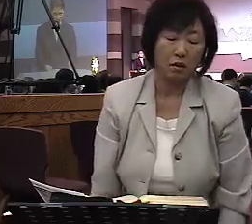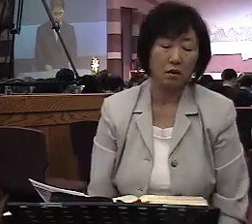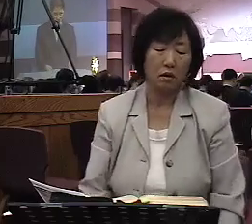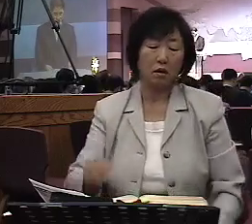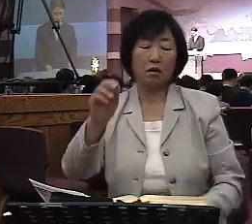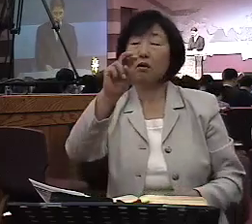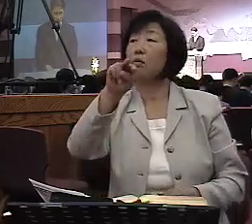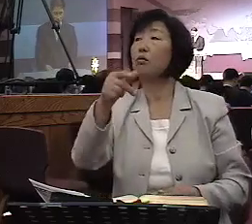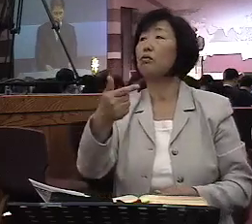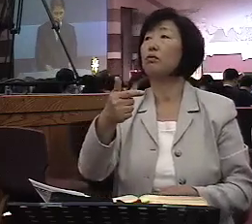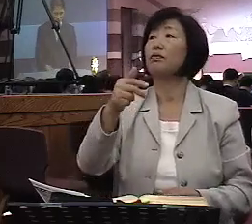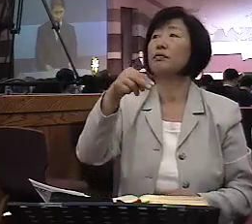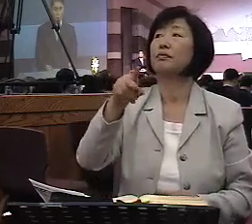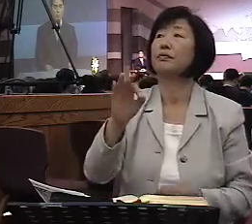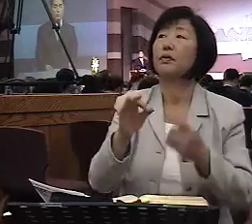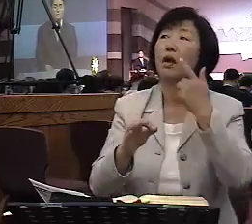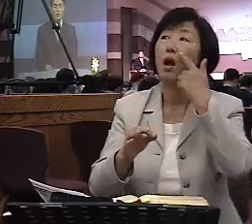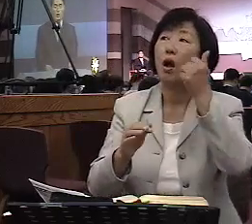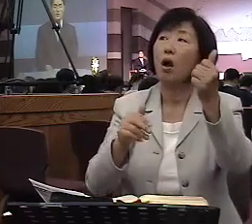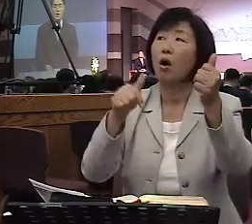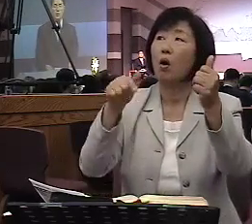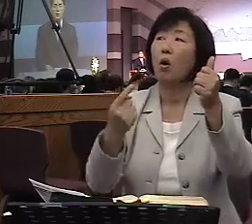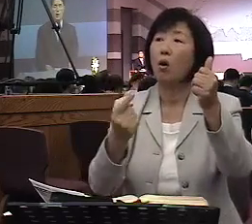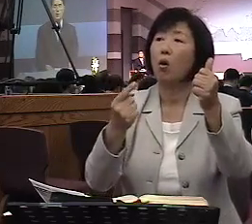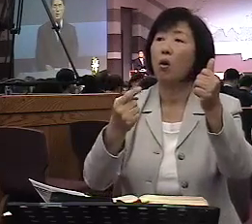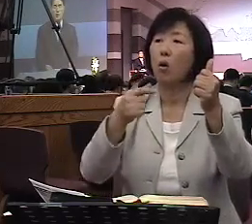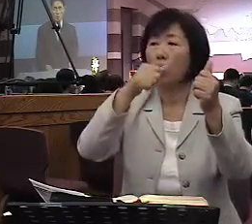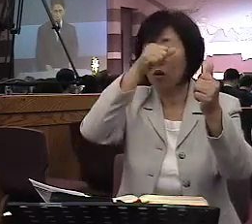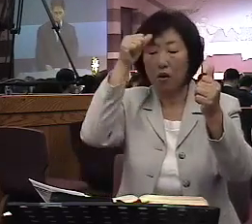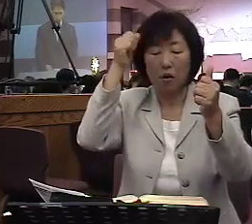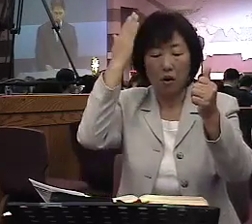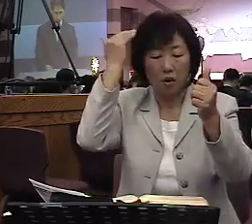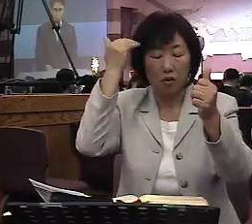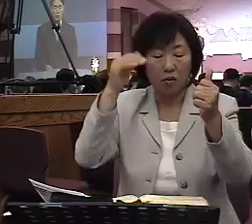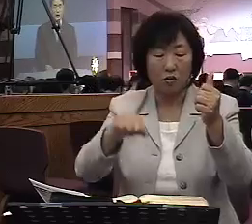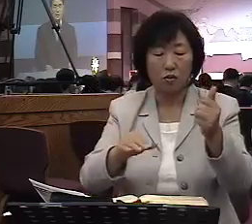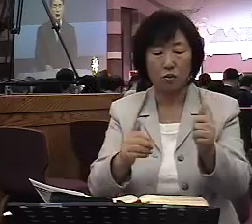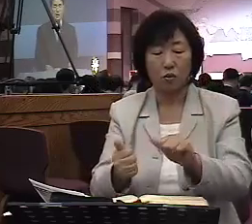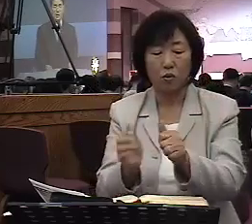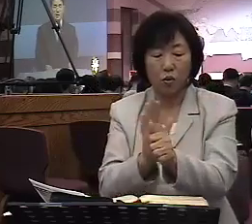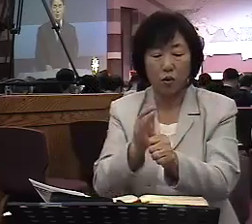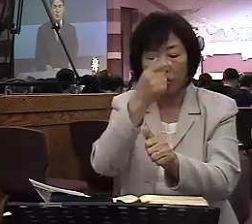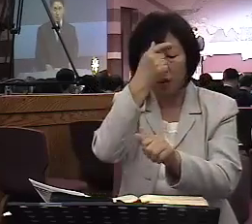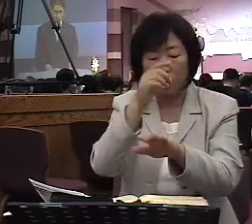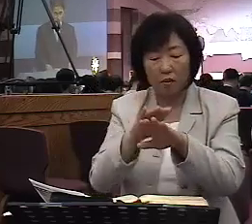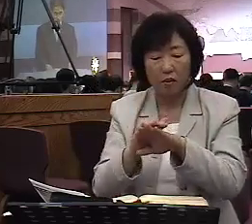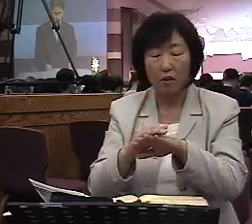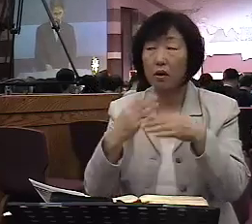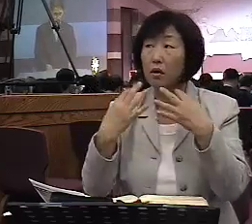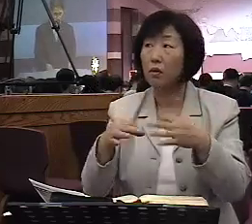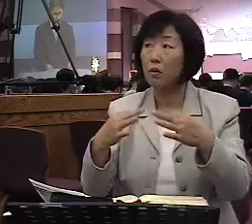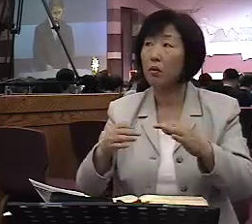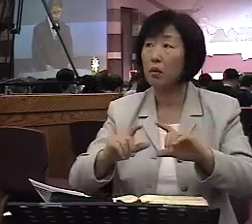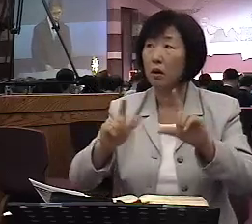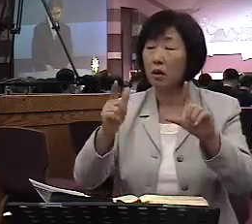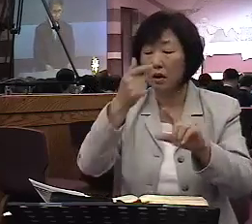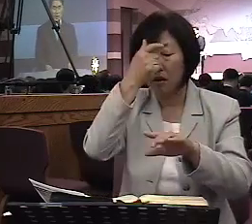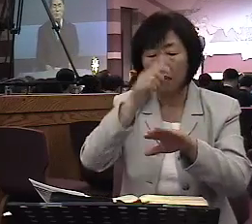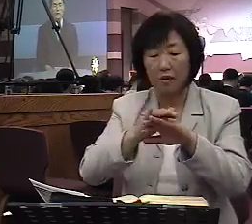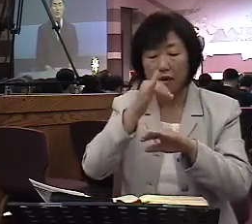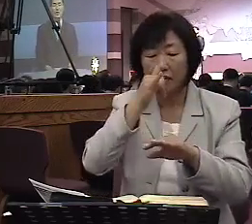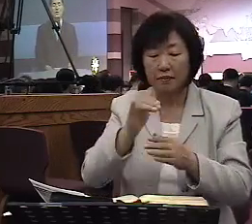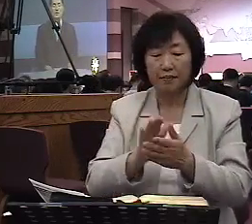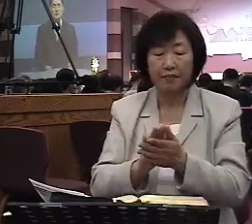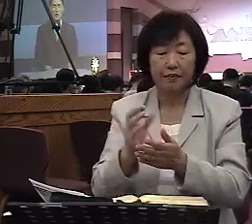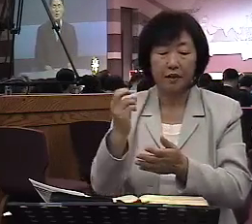문성규, 문지미 집사님의 부친 되시는 고문병관 장로님 한국에서 소천하셨고 위로 예배가 이번 금요일에 있습니다.